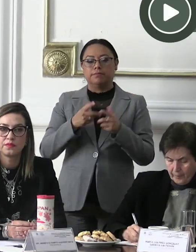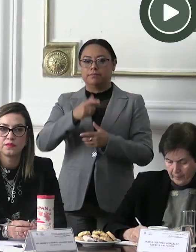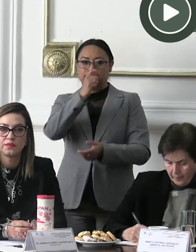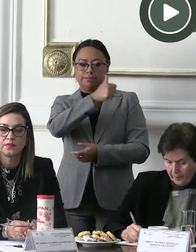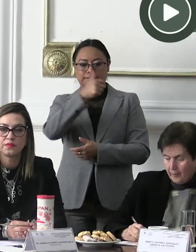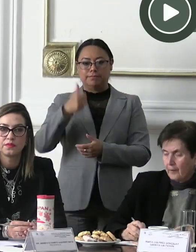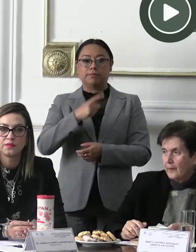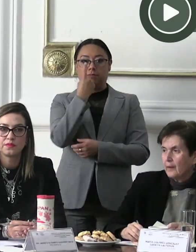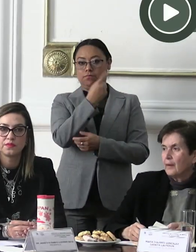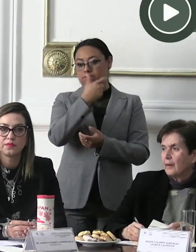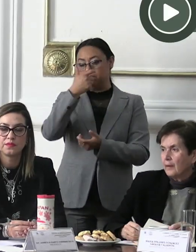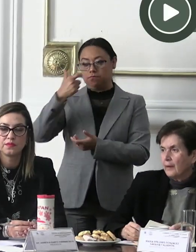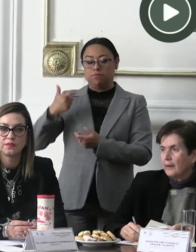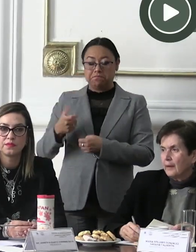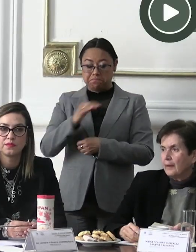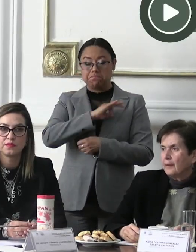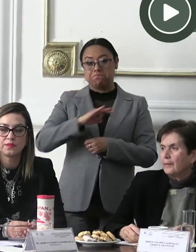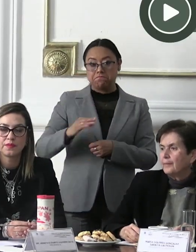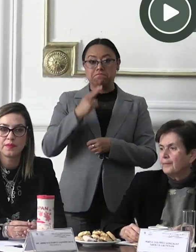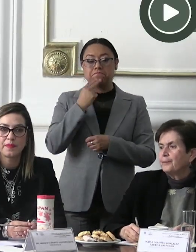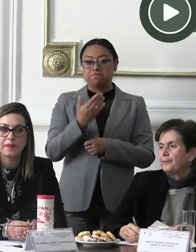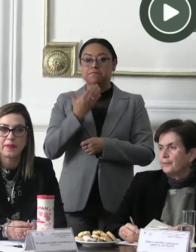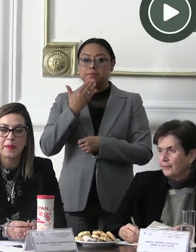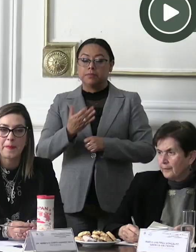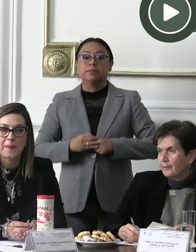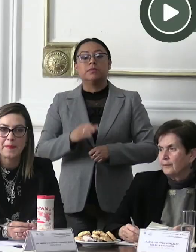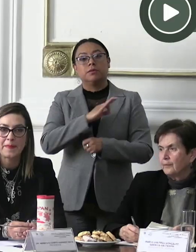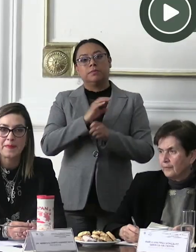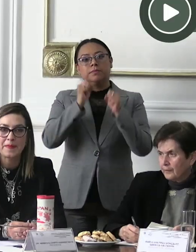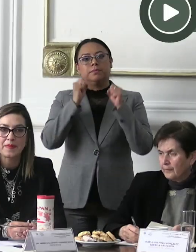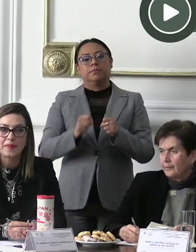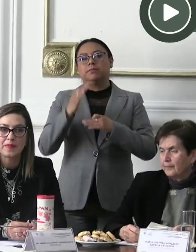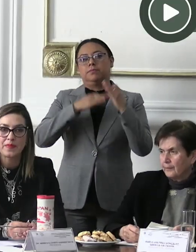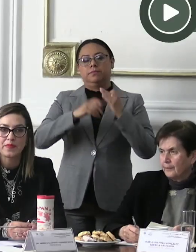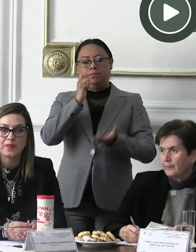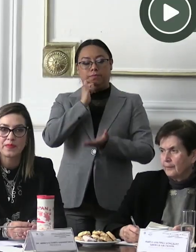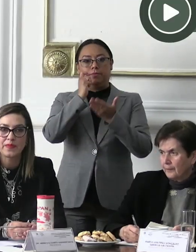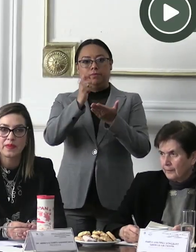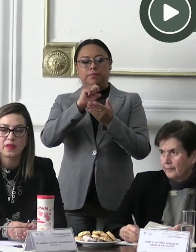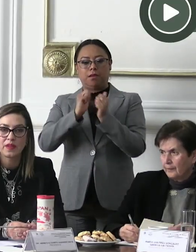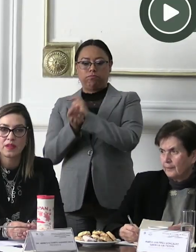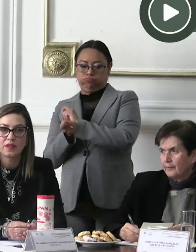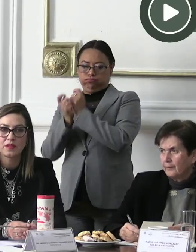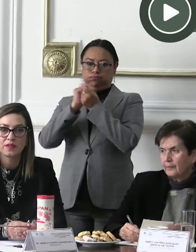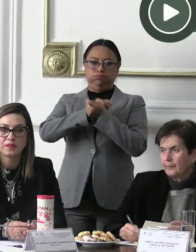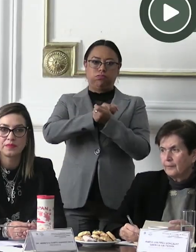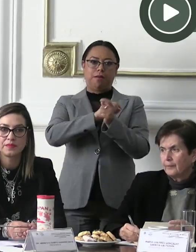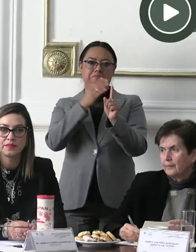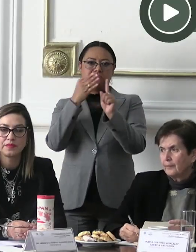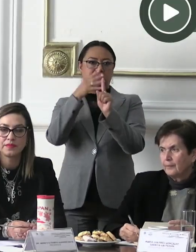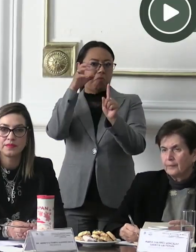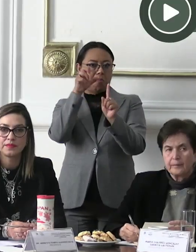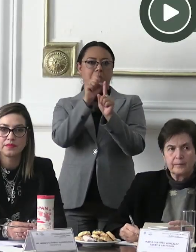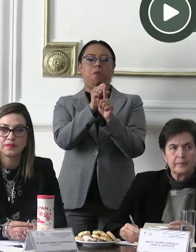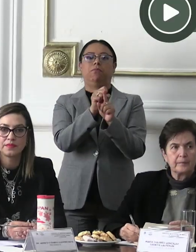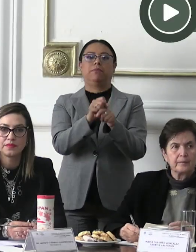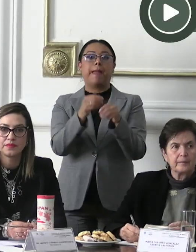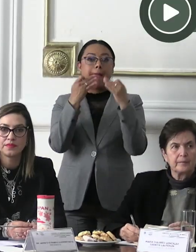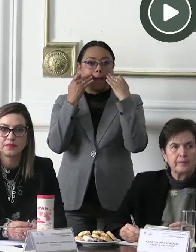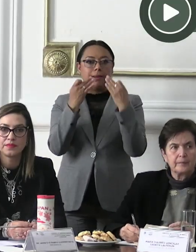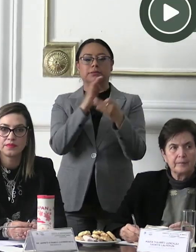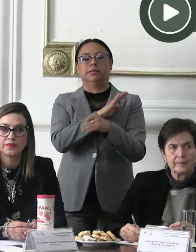significa fortalecer las áreas sustantivas y garantizar que el presupuesto se traduzca en resultados tangibles. Por